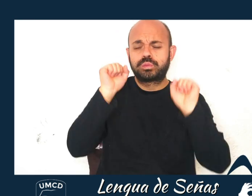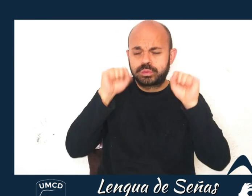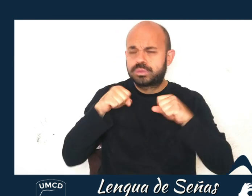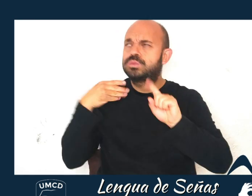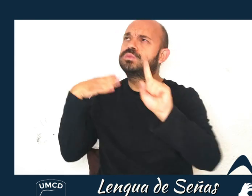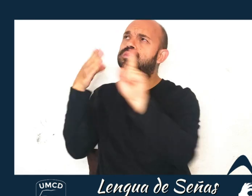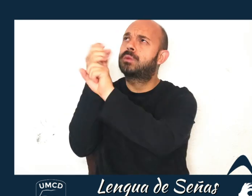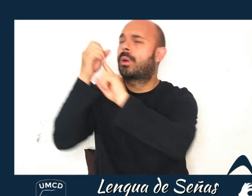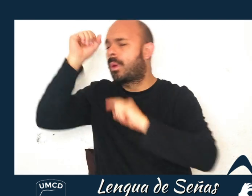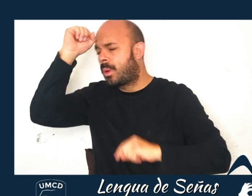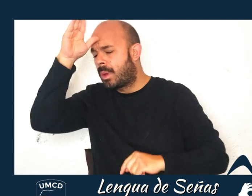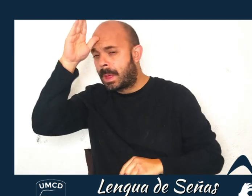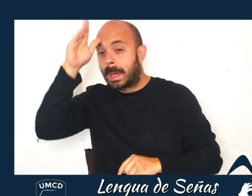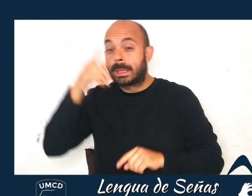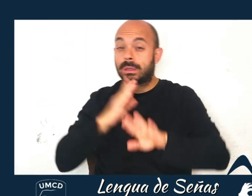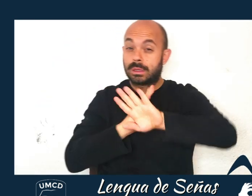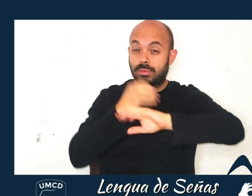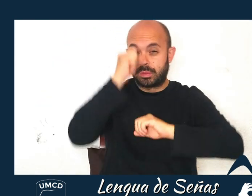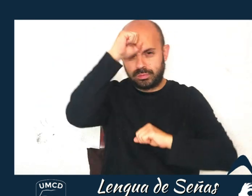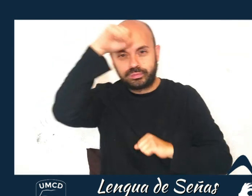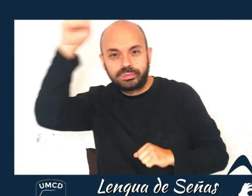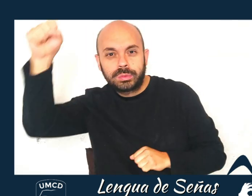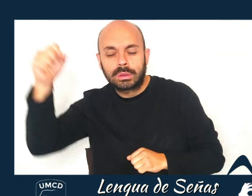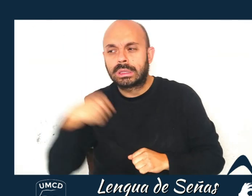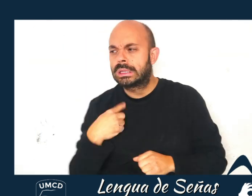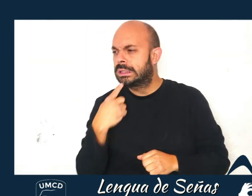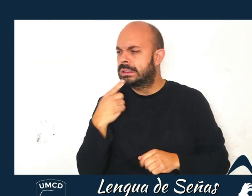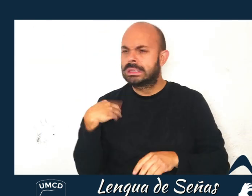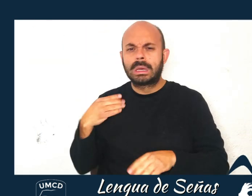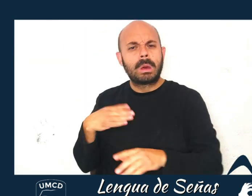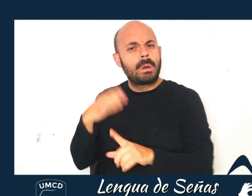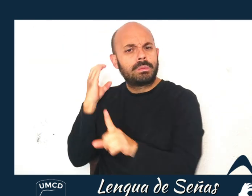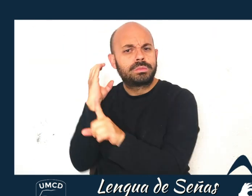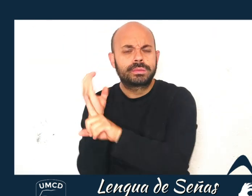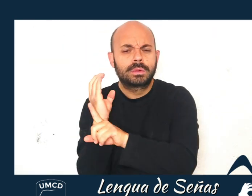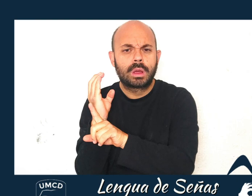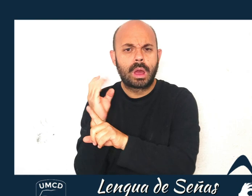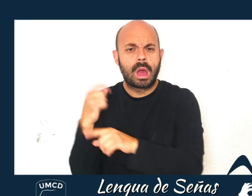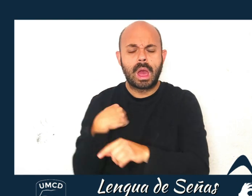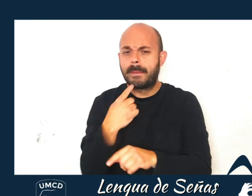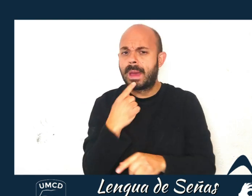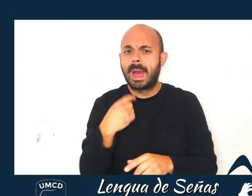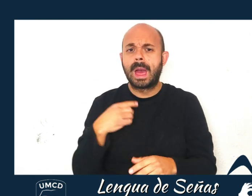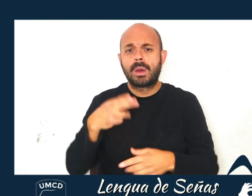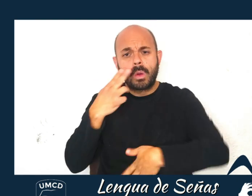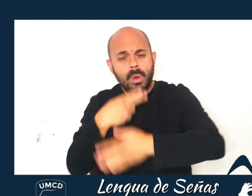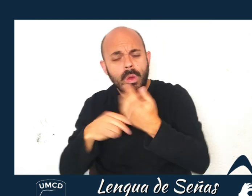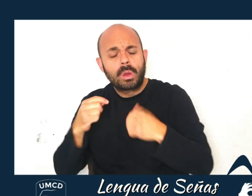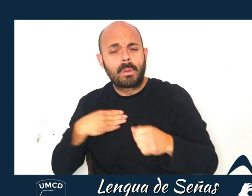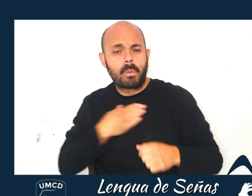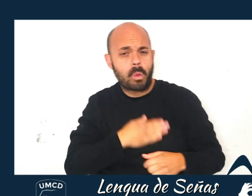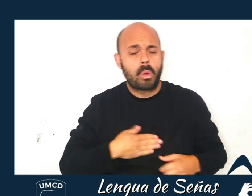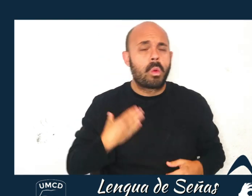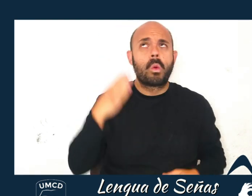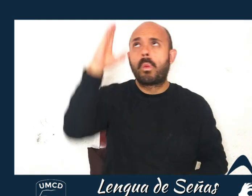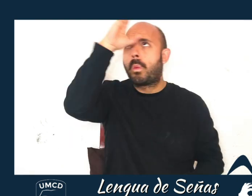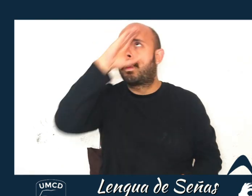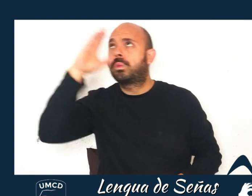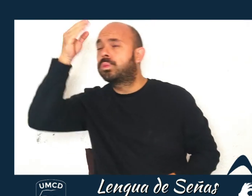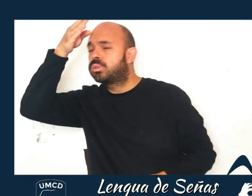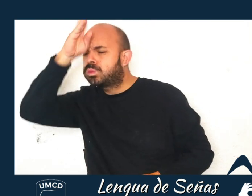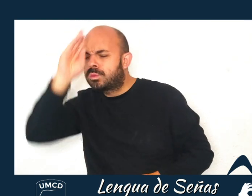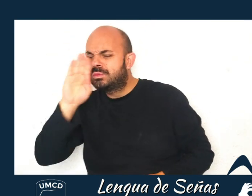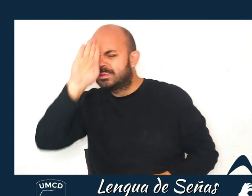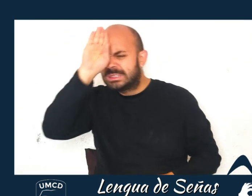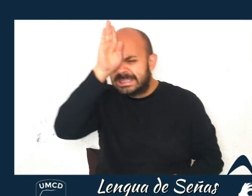en el capítulo 2, él exhorta a su hijo a que lo busque realmente de todo corazón. Le pide que incline su oído para